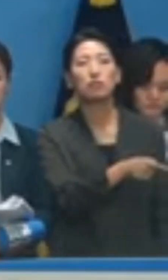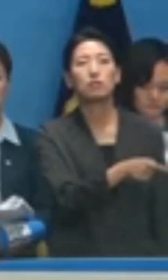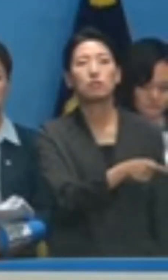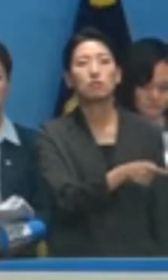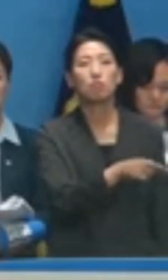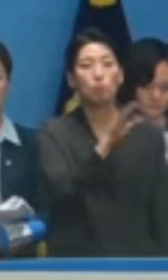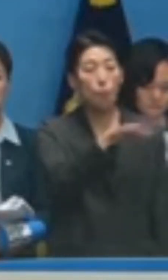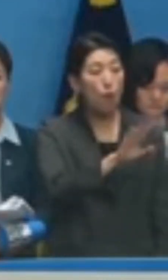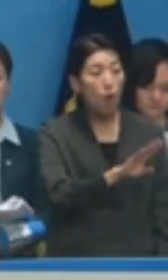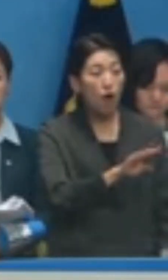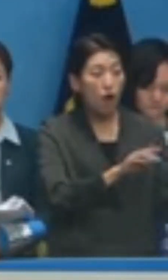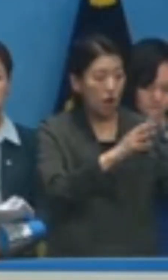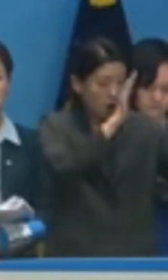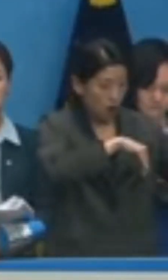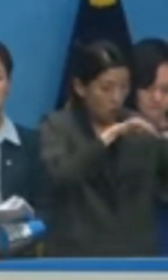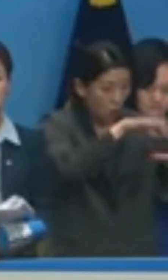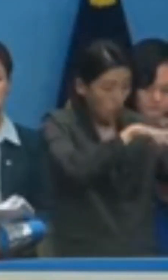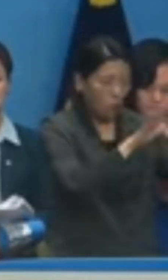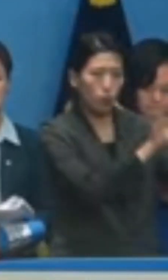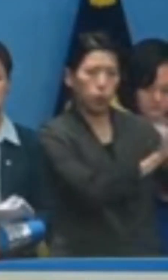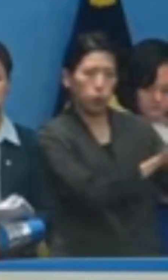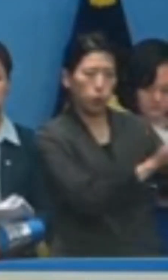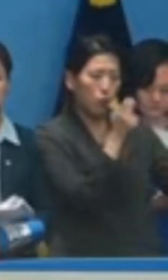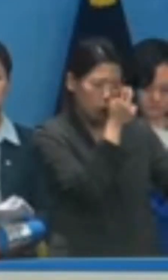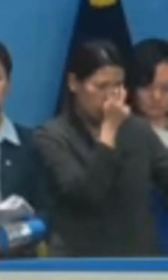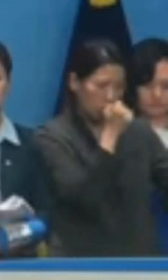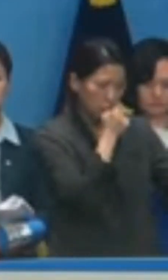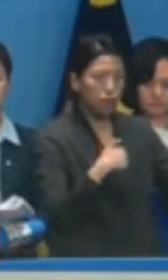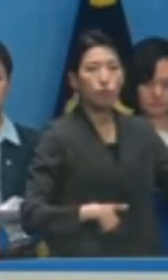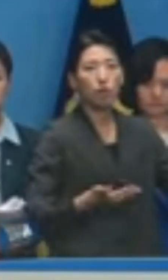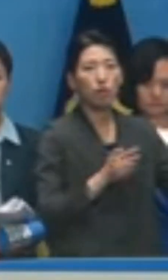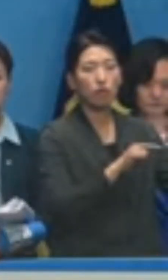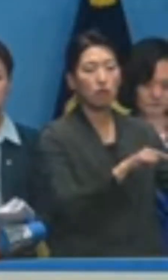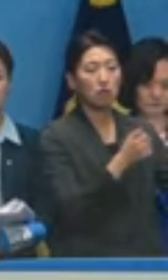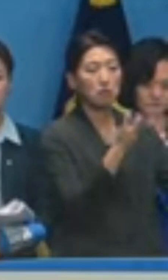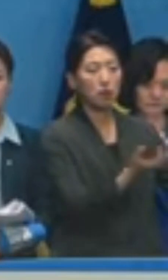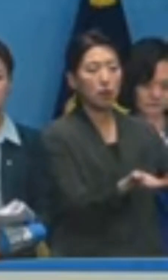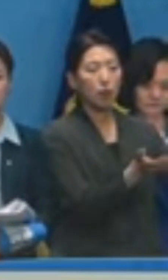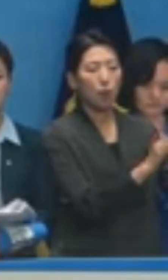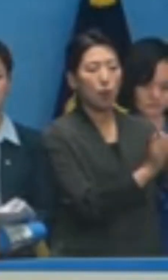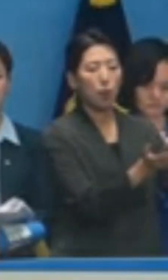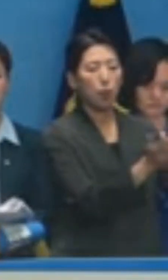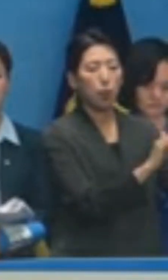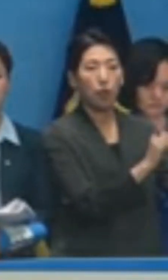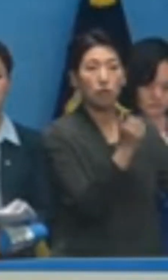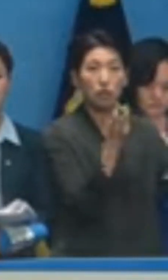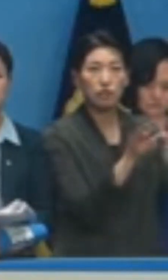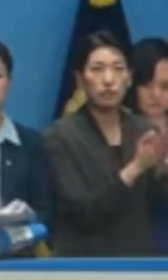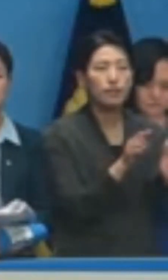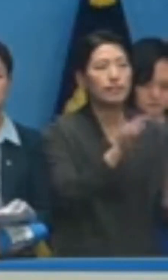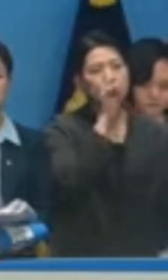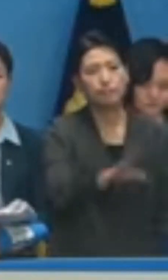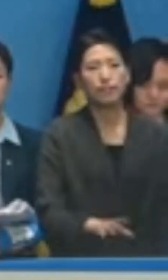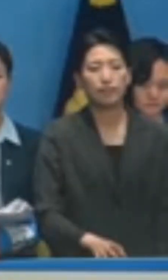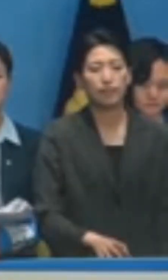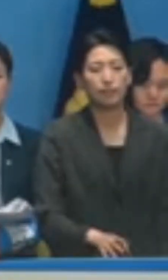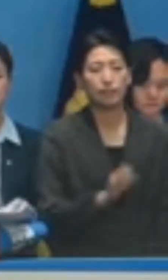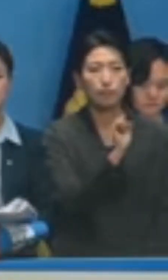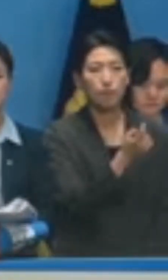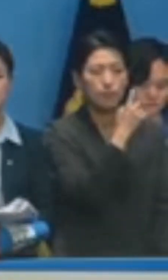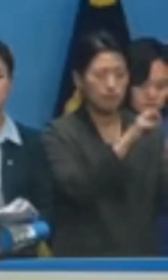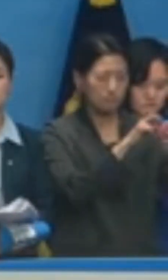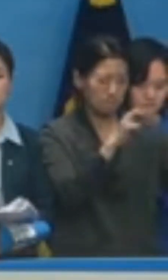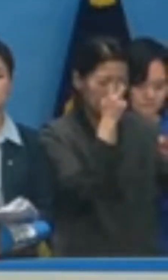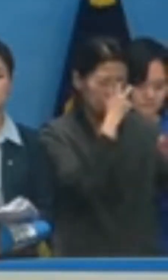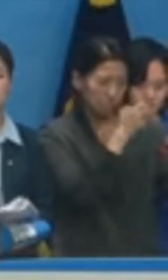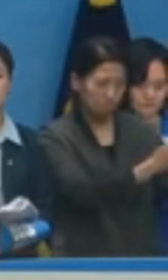현장을 훼손함으로써 사고의 진실을 은폐하려는 시도밖에 보이지 않습니다. 정확한 원인 규명이 이루어지기 전까지